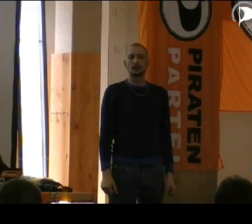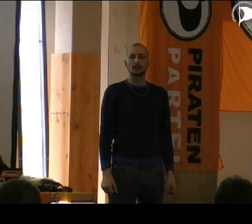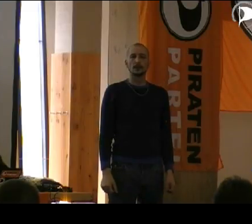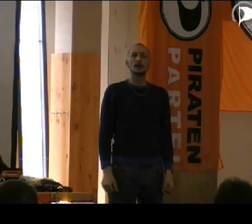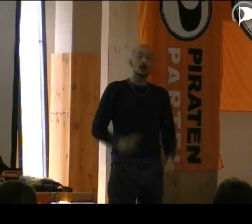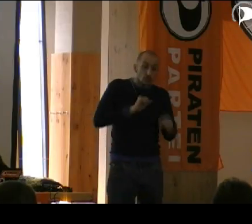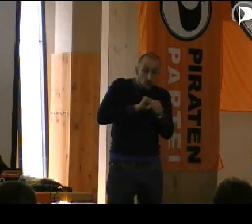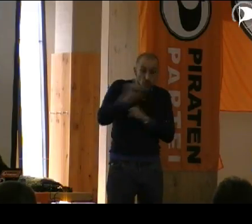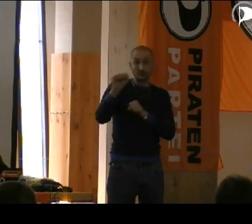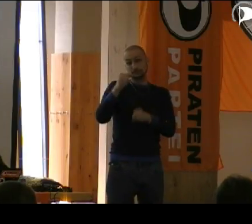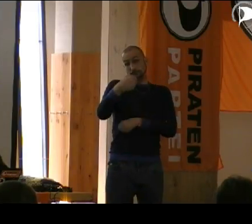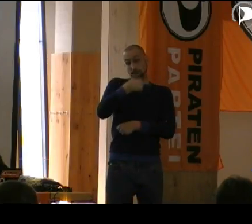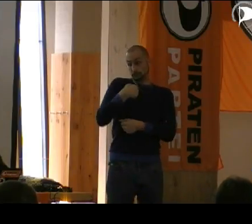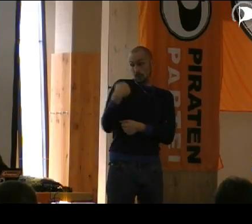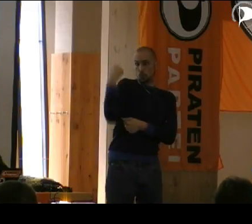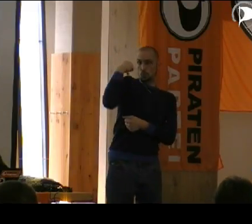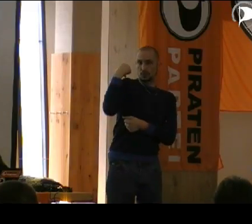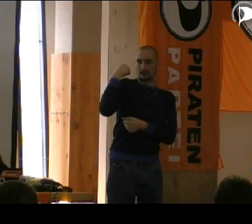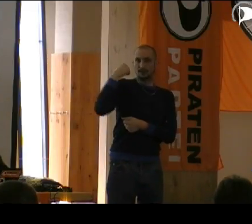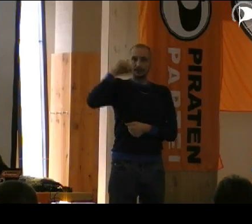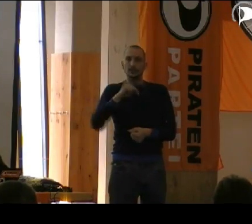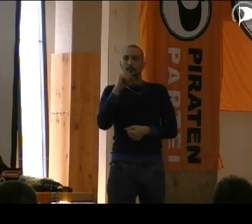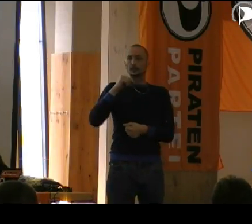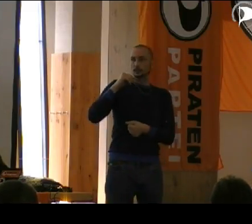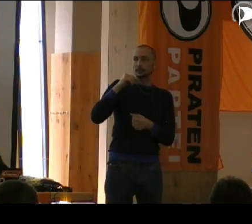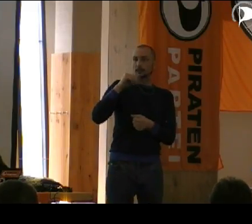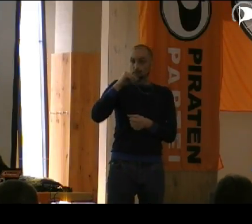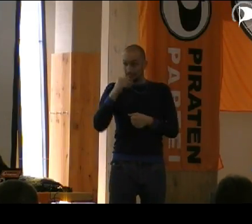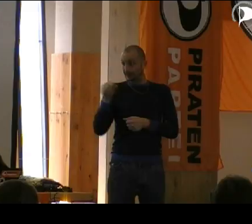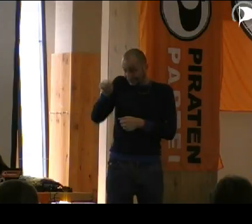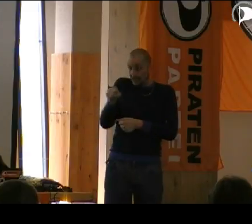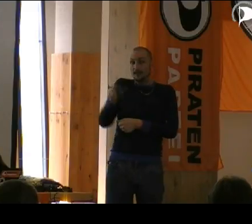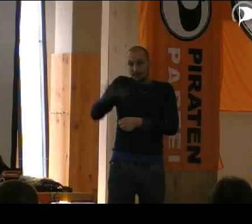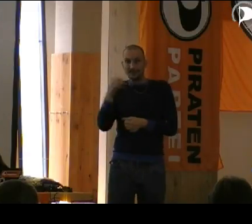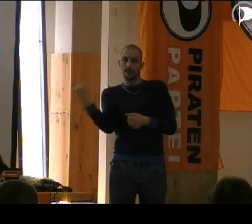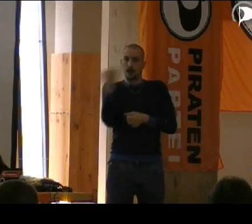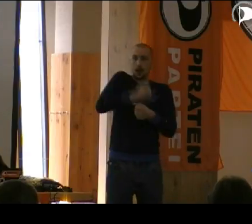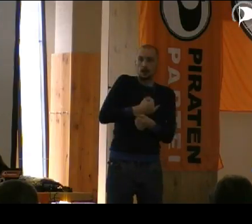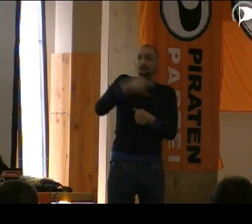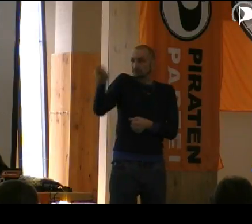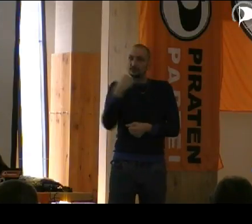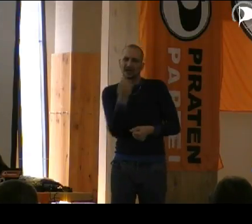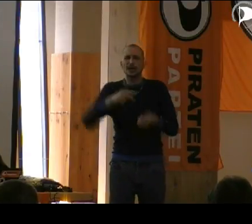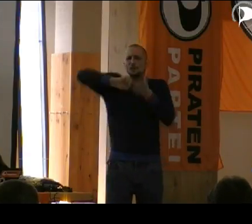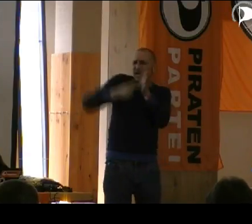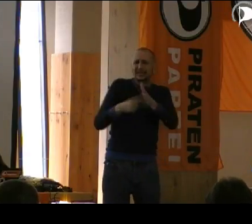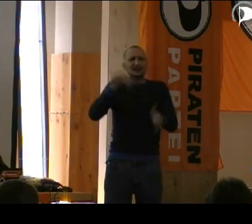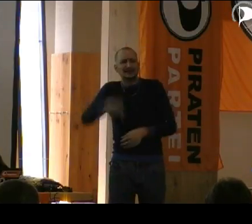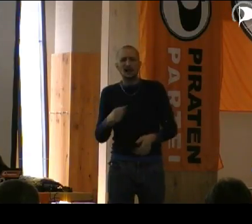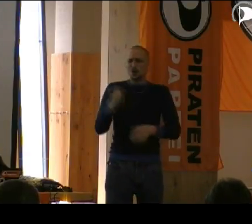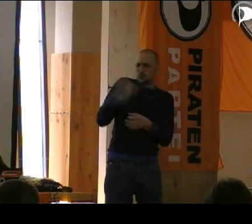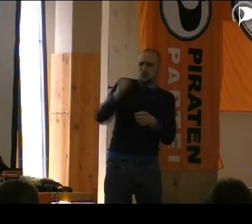trotzdem habe ich zum beispiel vor kurzem gespräch mit einem 15 jährigen er meinte politiker generale korrupt lügen doch alle